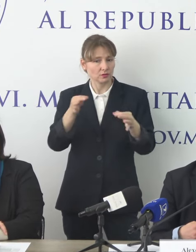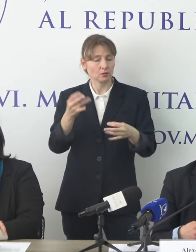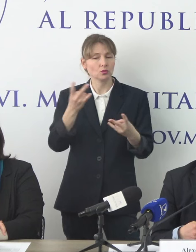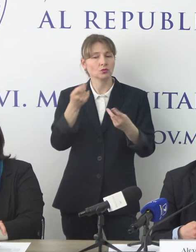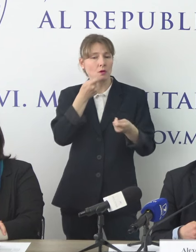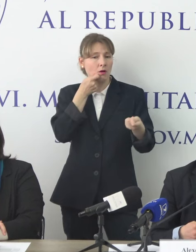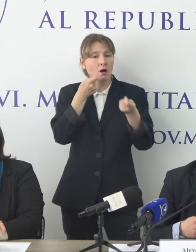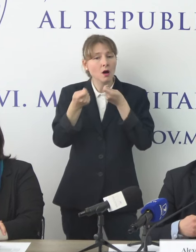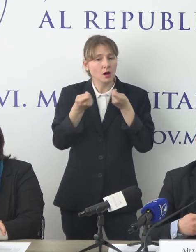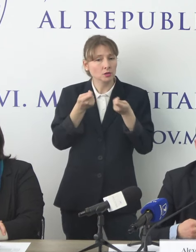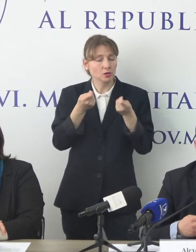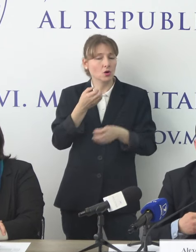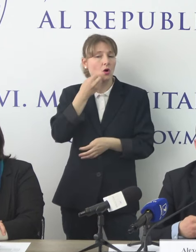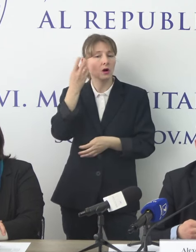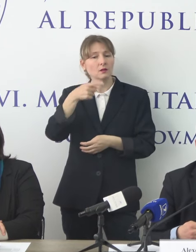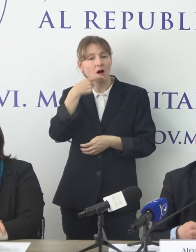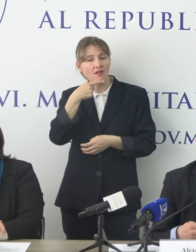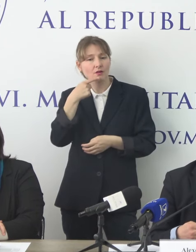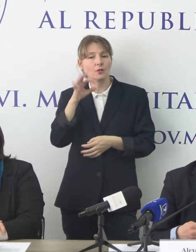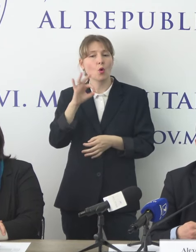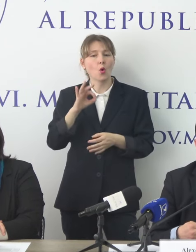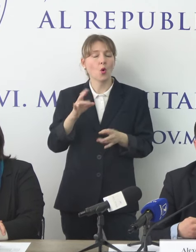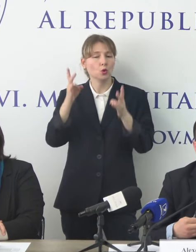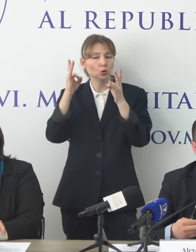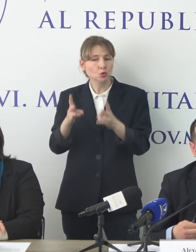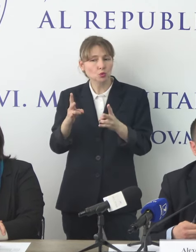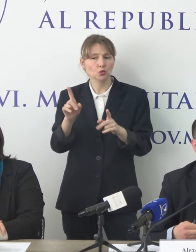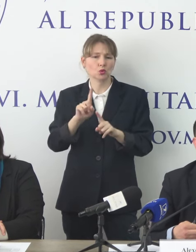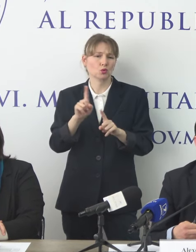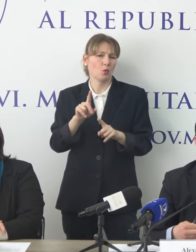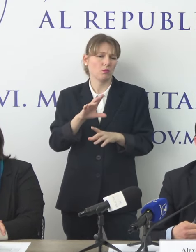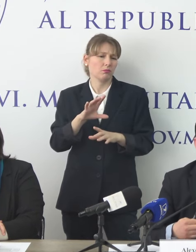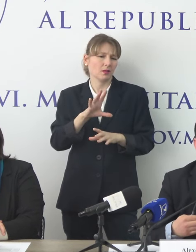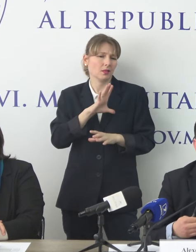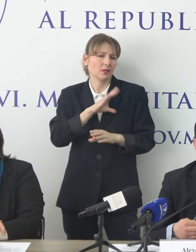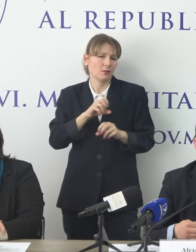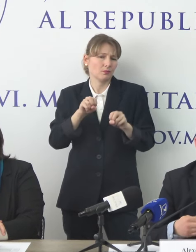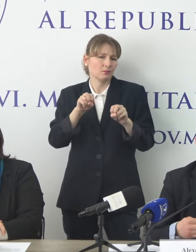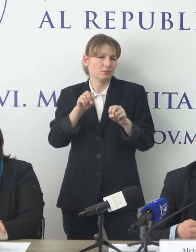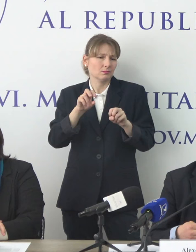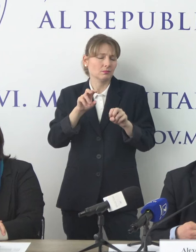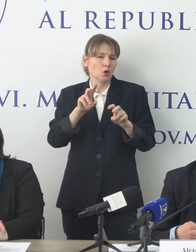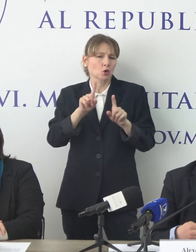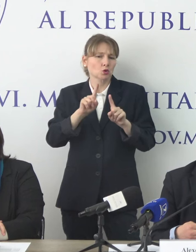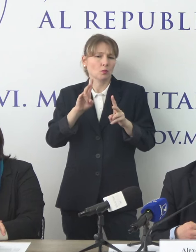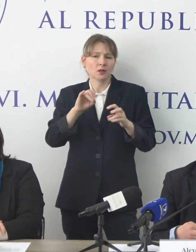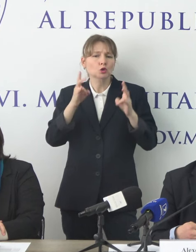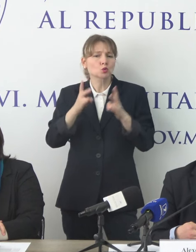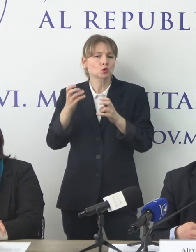prudenți când vorbim de cazuri specifice pentru a evita revictimizarea, marginalizarea și